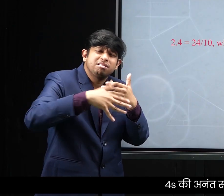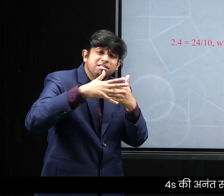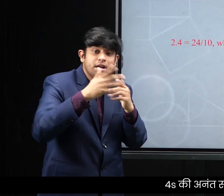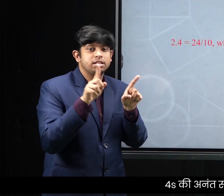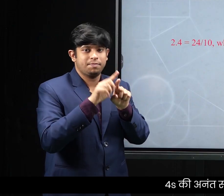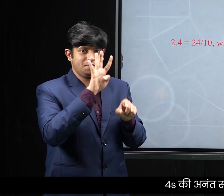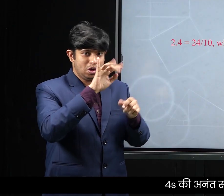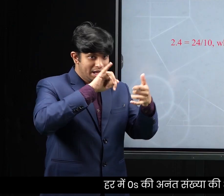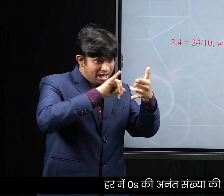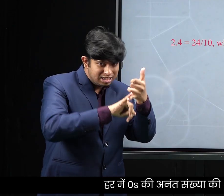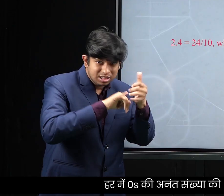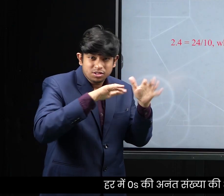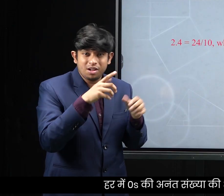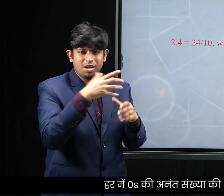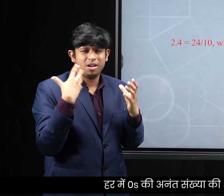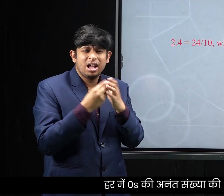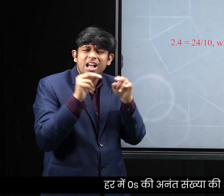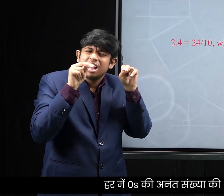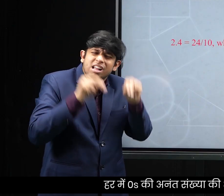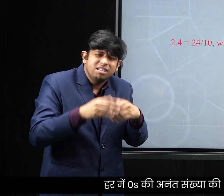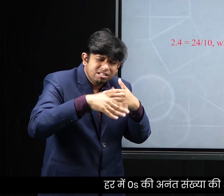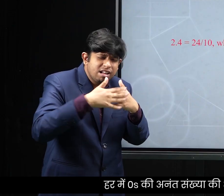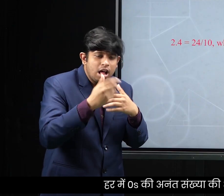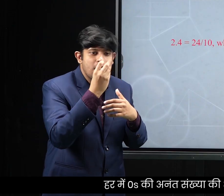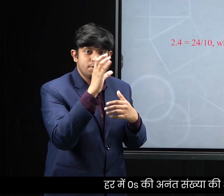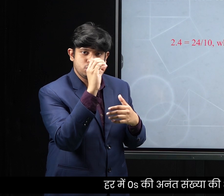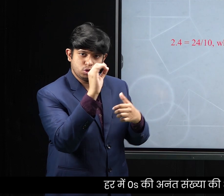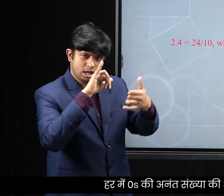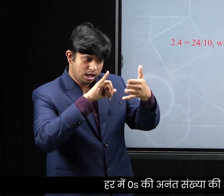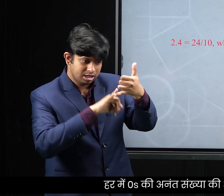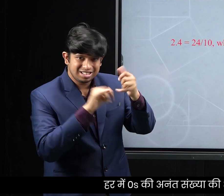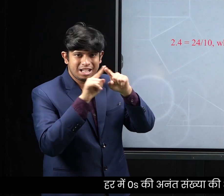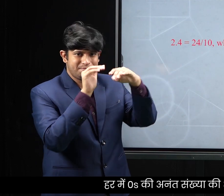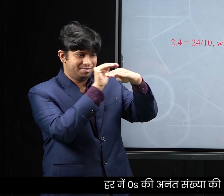इसलिए हर में 0s की अनंत संख्या की आवश्यकता होगी। उदाहरण के लिए